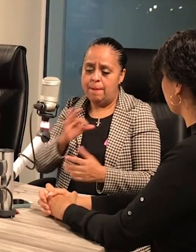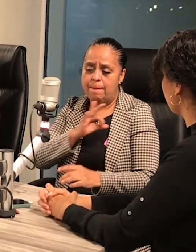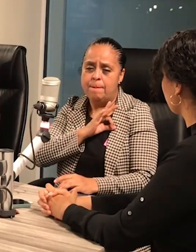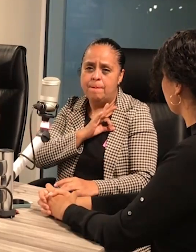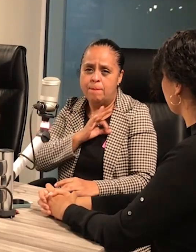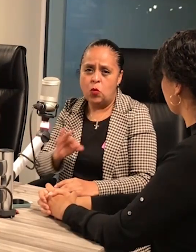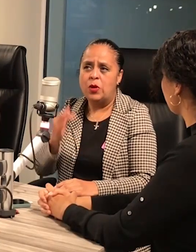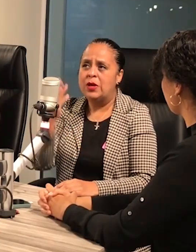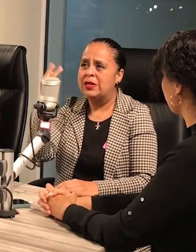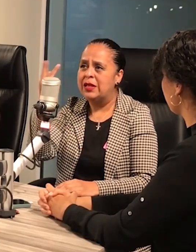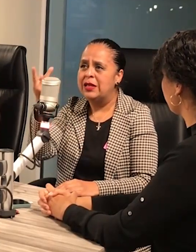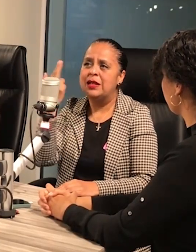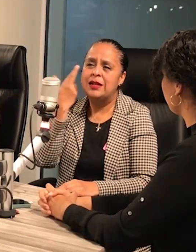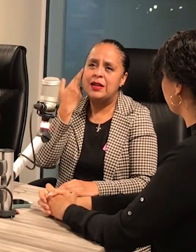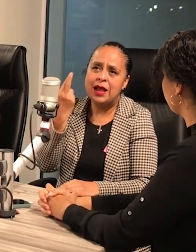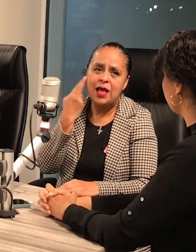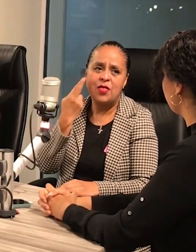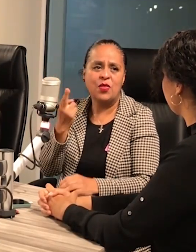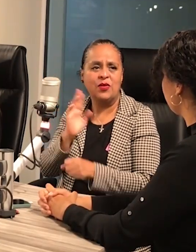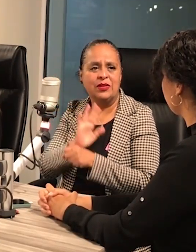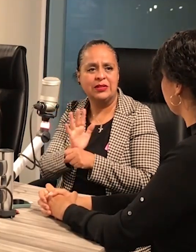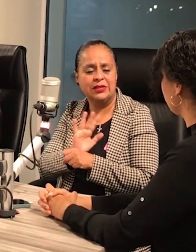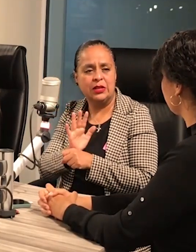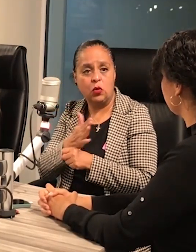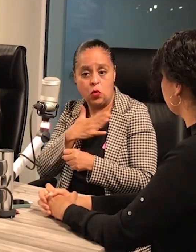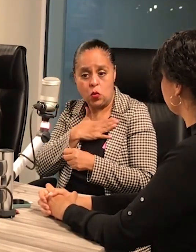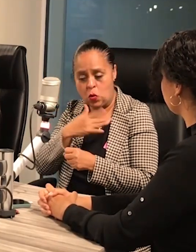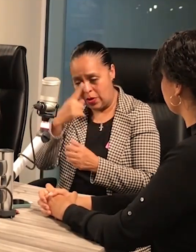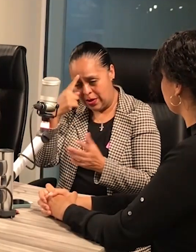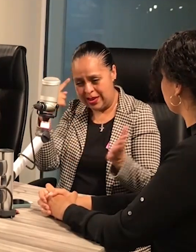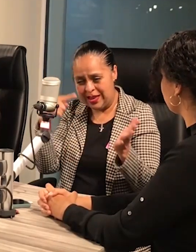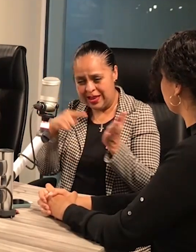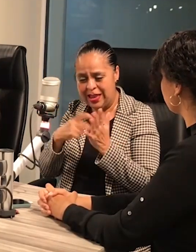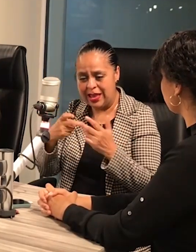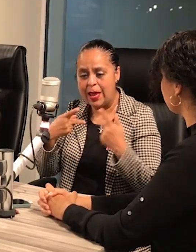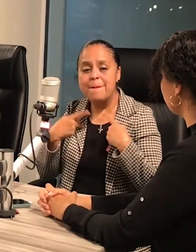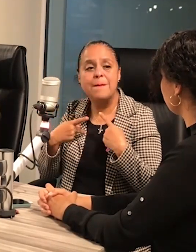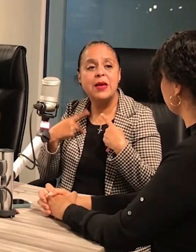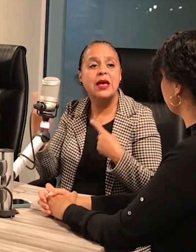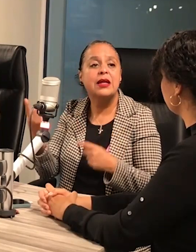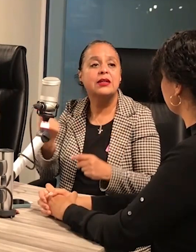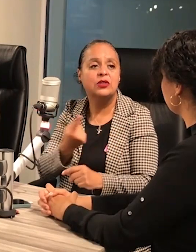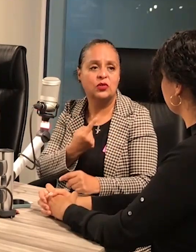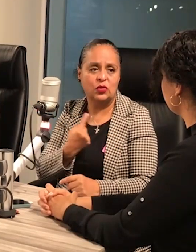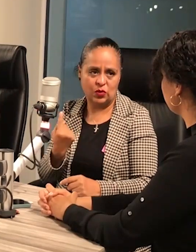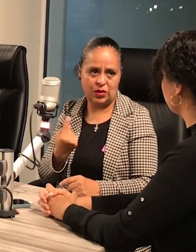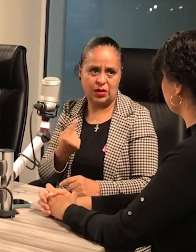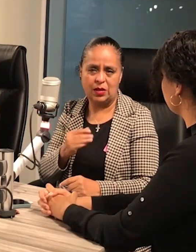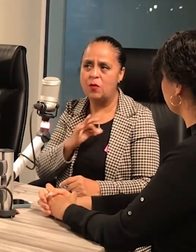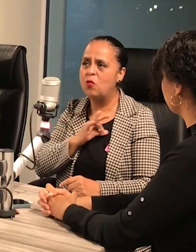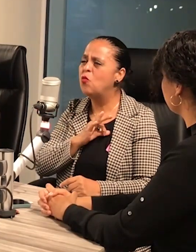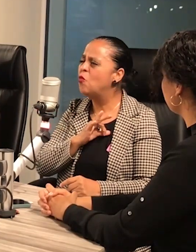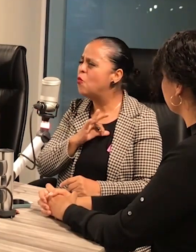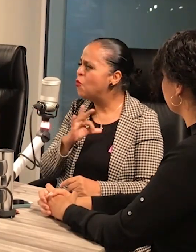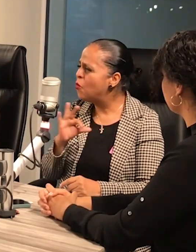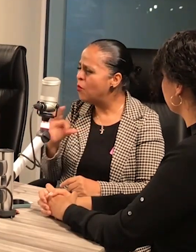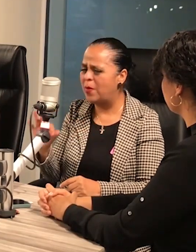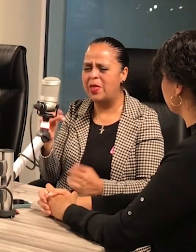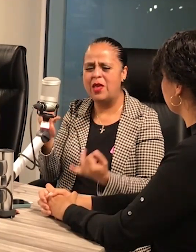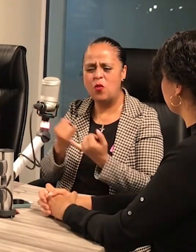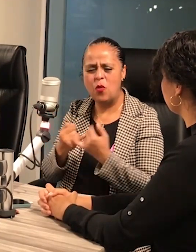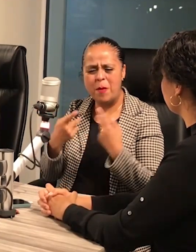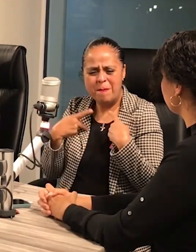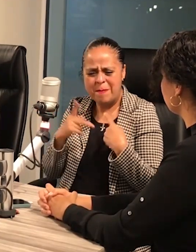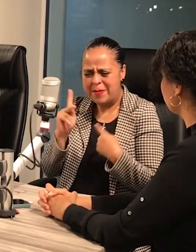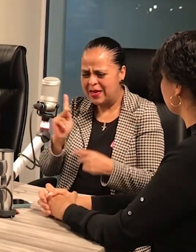posibilidades, televisión, radio, cine. Y yo creo que es eso, que la gente vea que nos podemos adaptar como cualquier